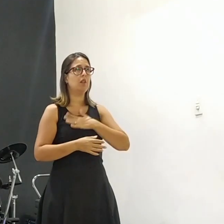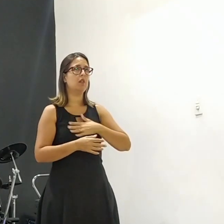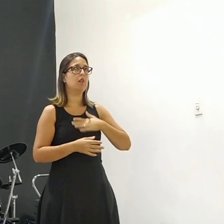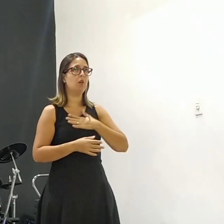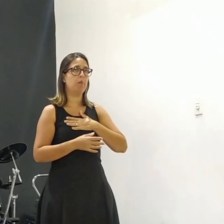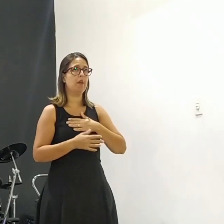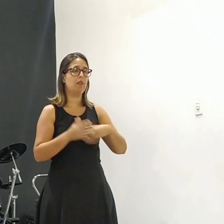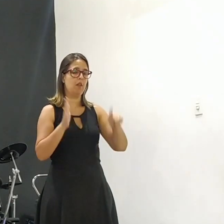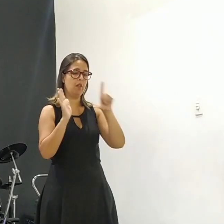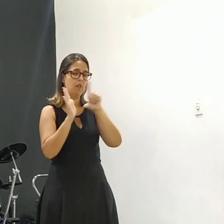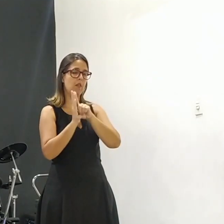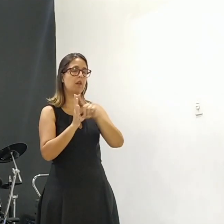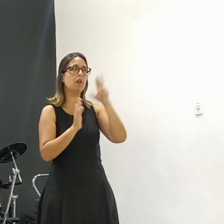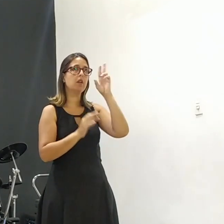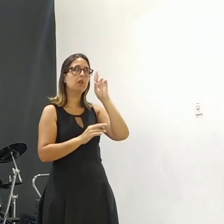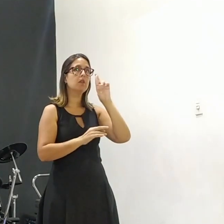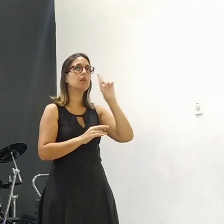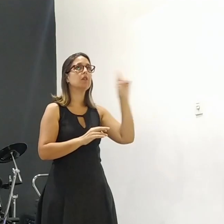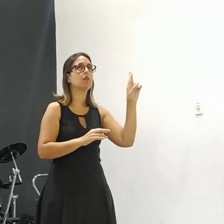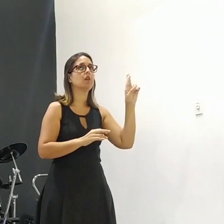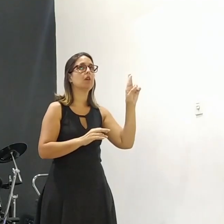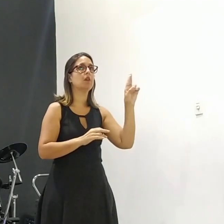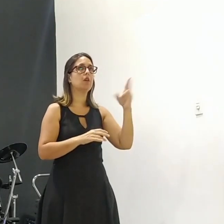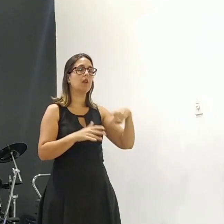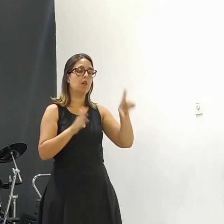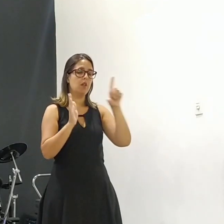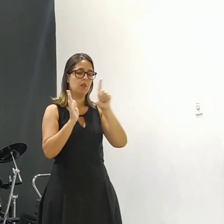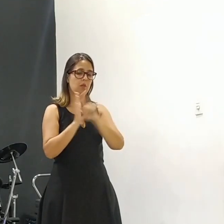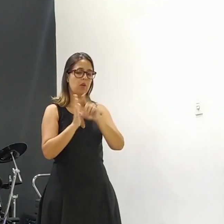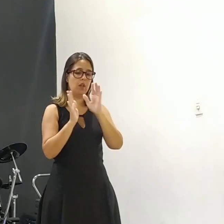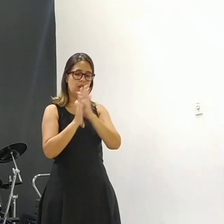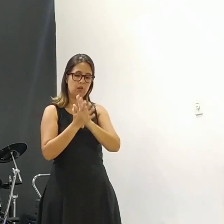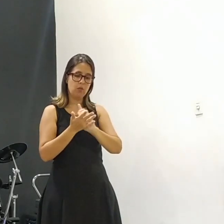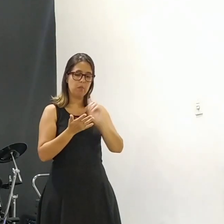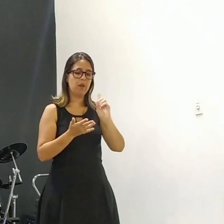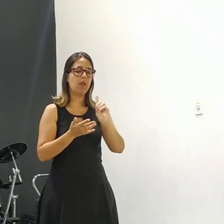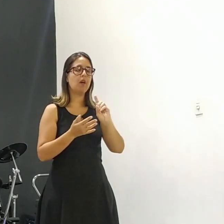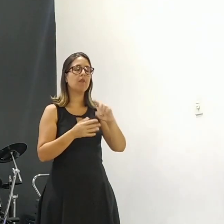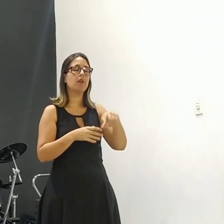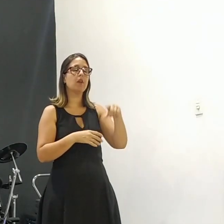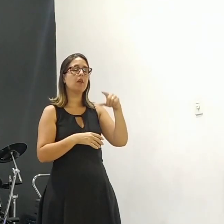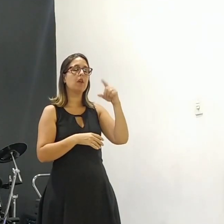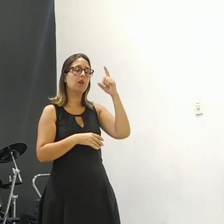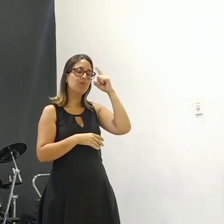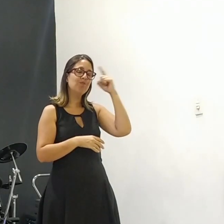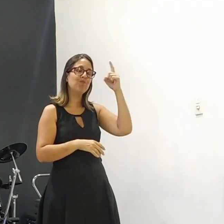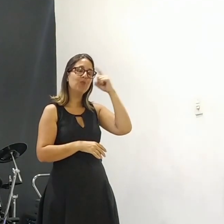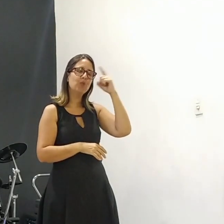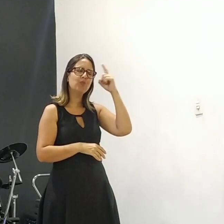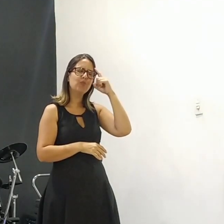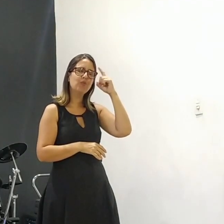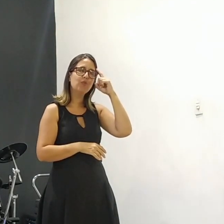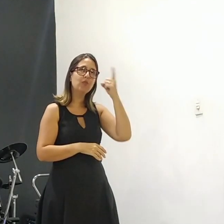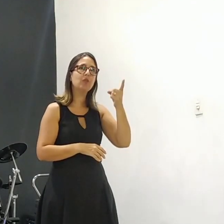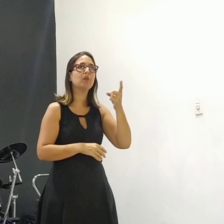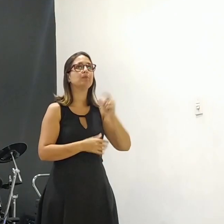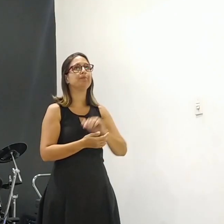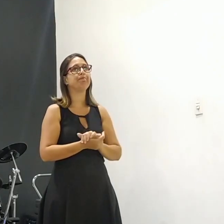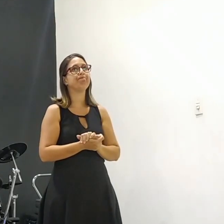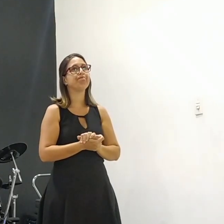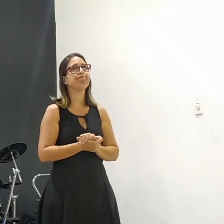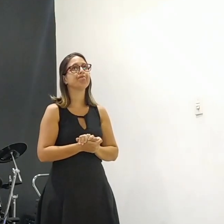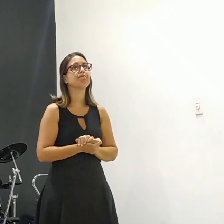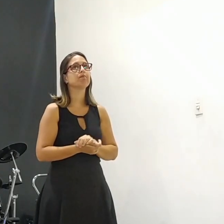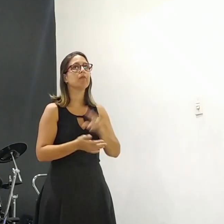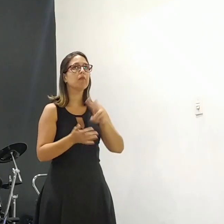na palavra do Senhor, e na sua lei, na sua palavra, ele medita de dia e de noite. E por que ele